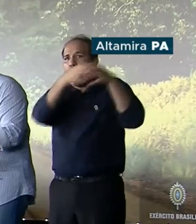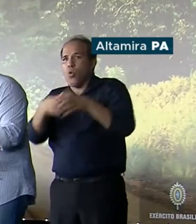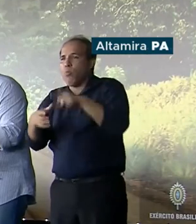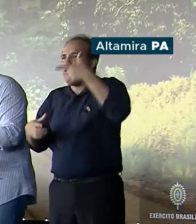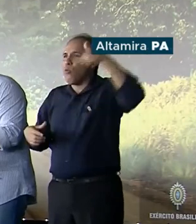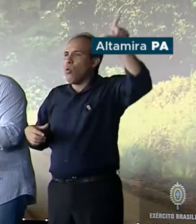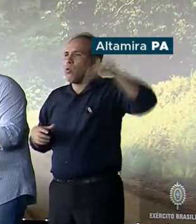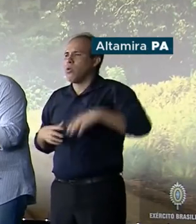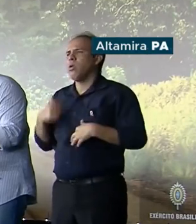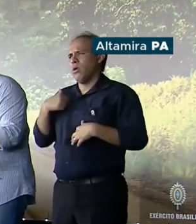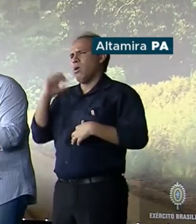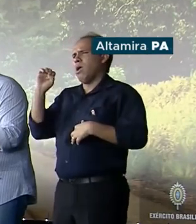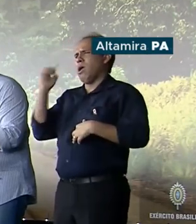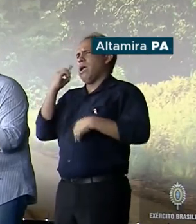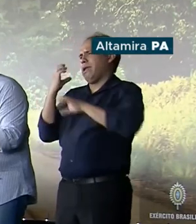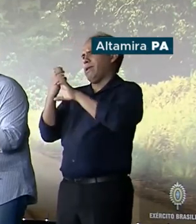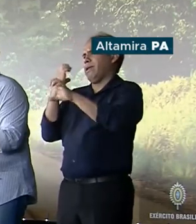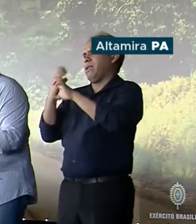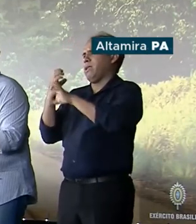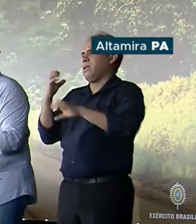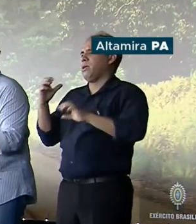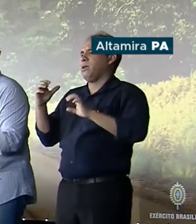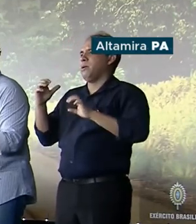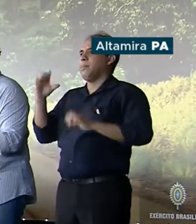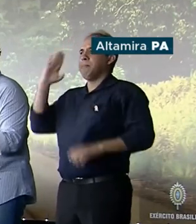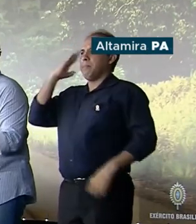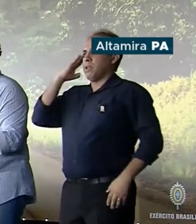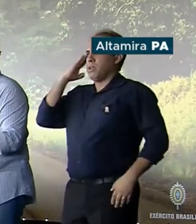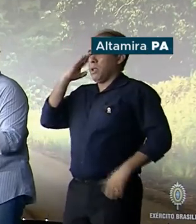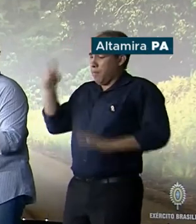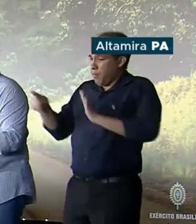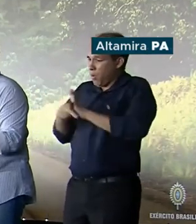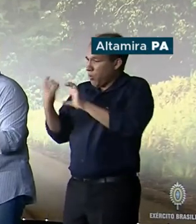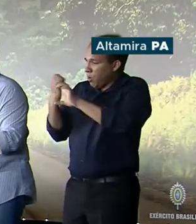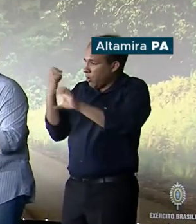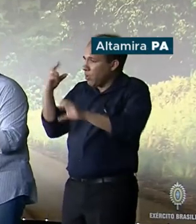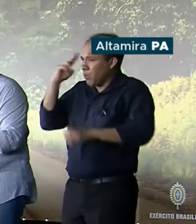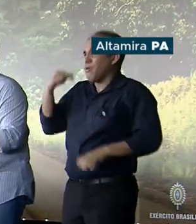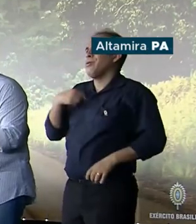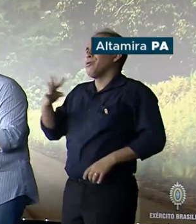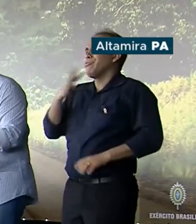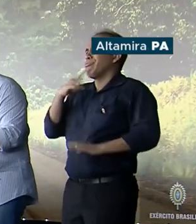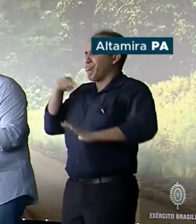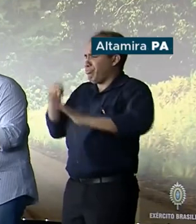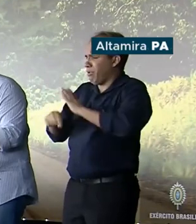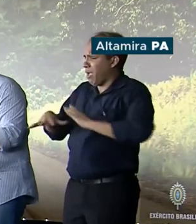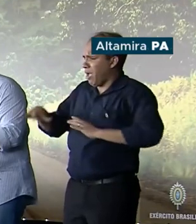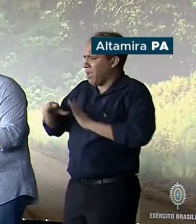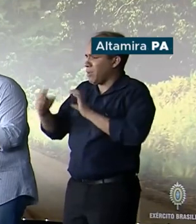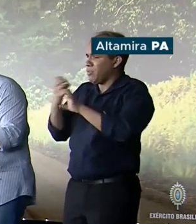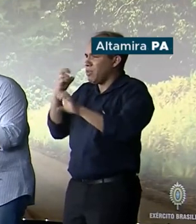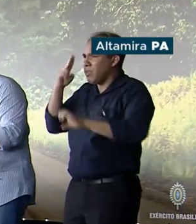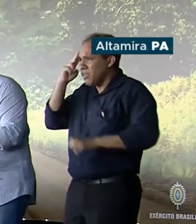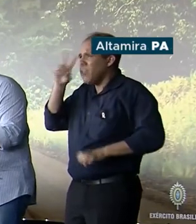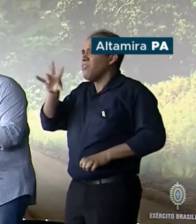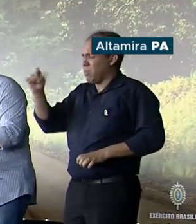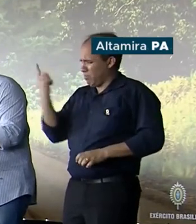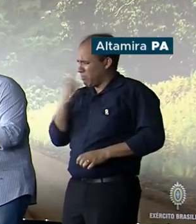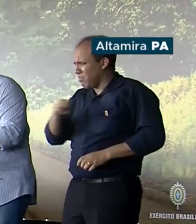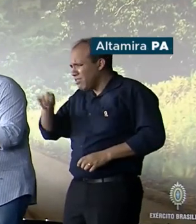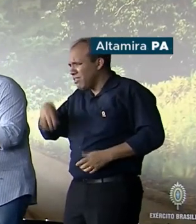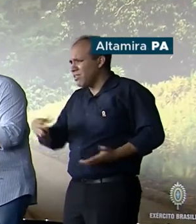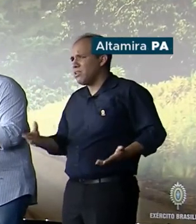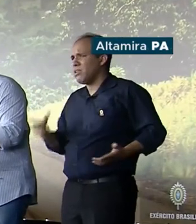Gente, eu vim da engenharia militar, eu sou oriundo da engenharia do Exército, e eu conheço a engenharia do Exército. A engenharia do Exército vai dar conta, porque